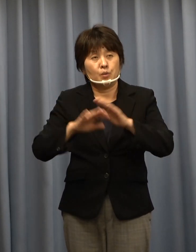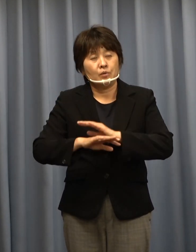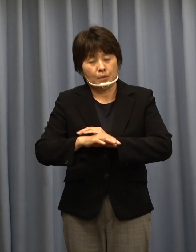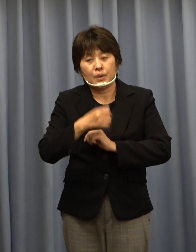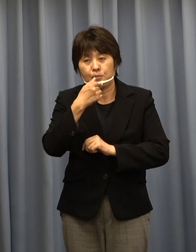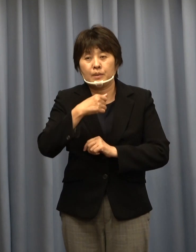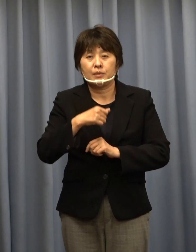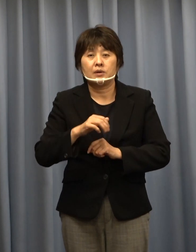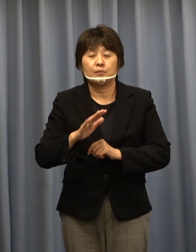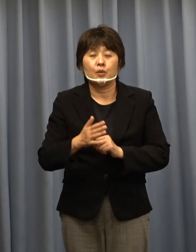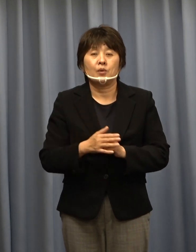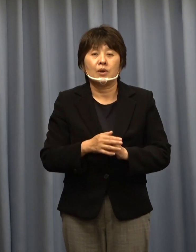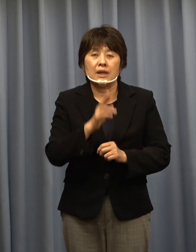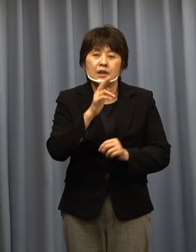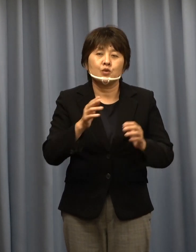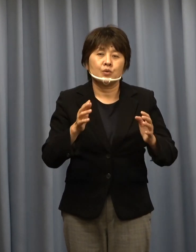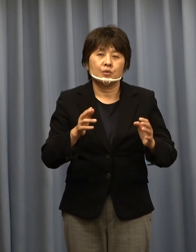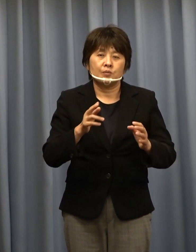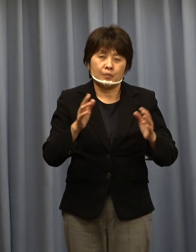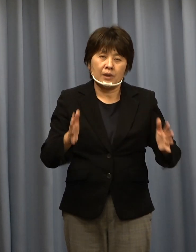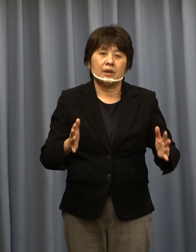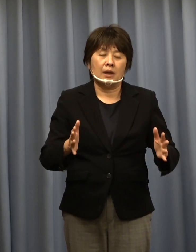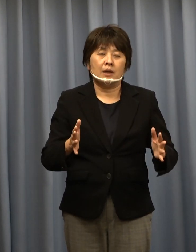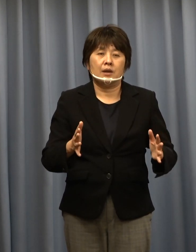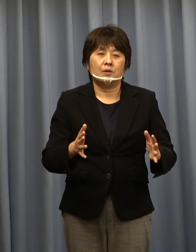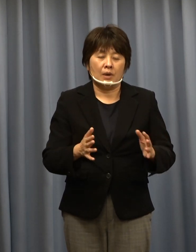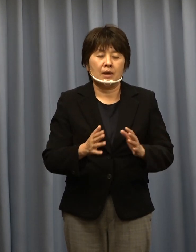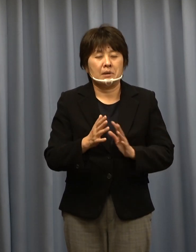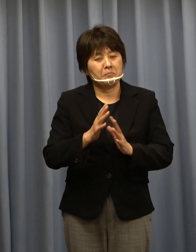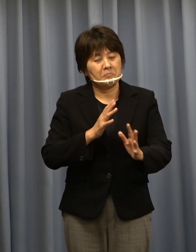なかったんですけども、昼間の人手については、